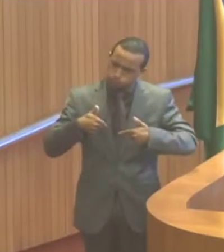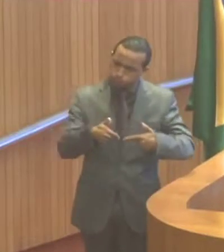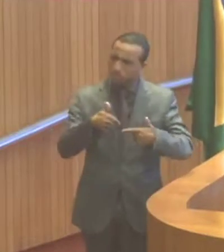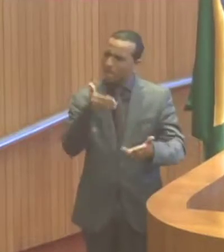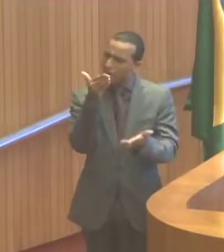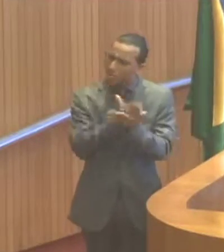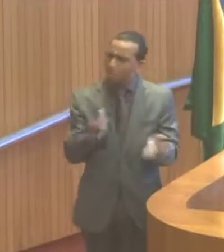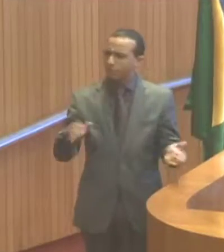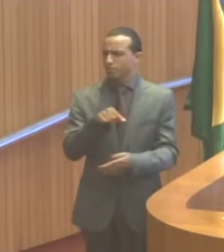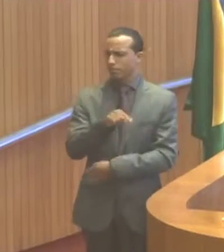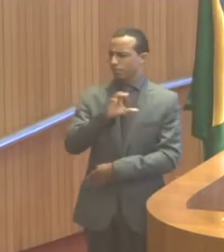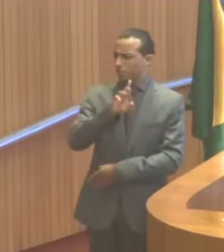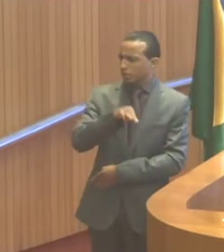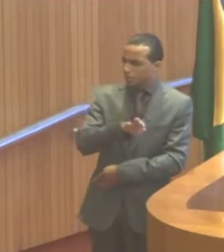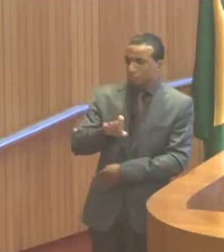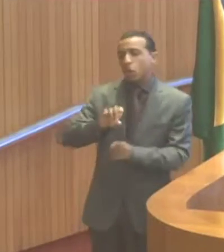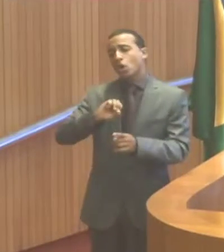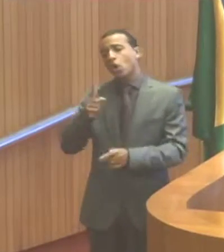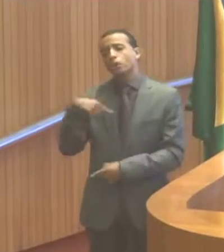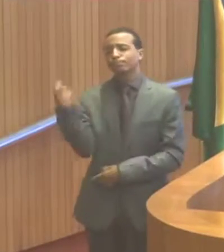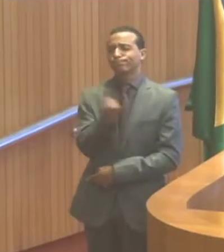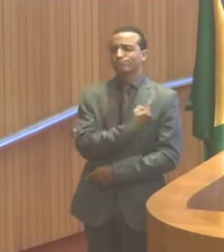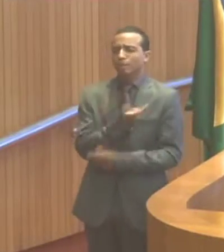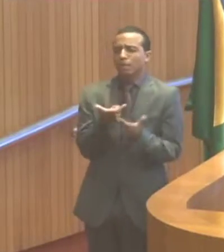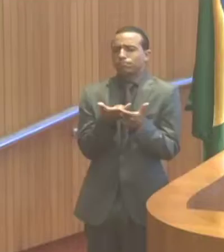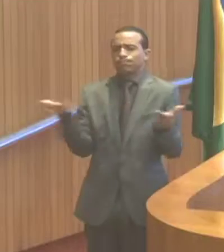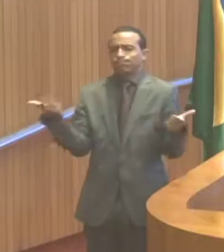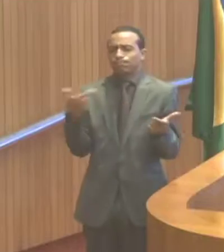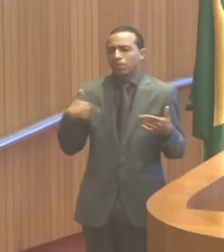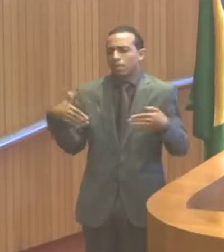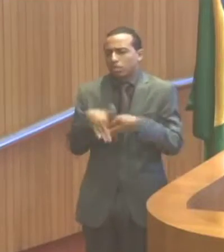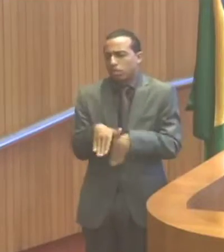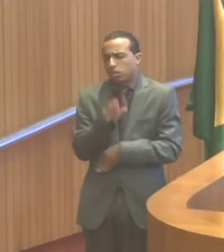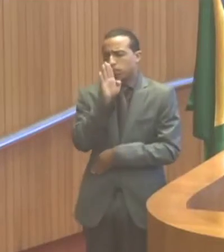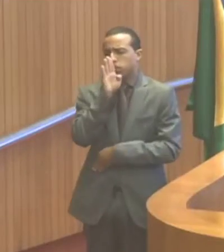combate ao crime, ou então todos nós estamos vulneráveis. Muito obrigada, presidente.